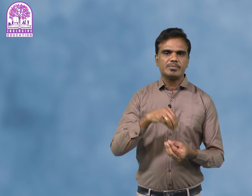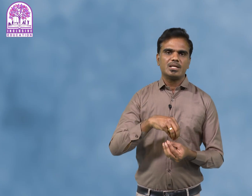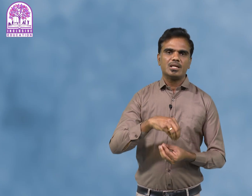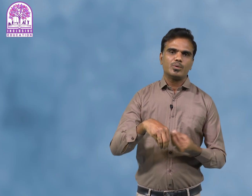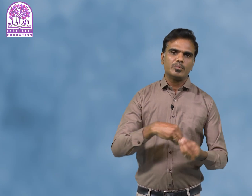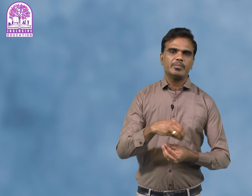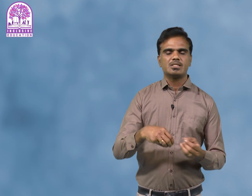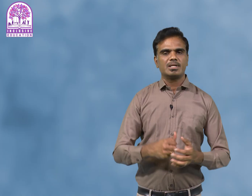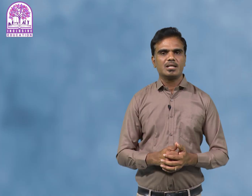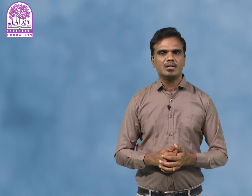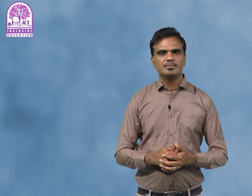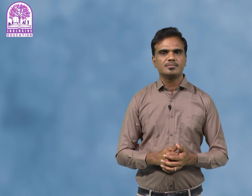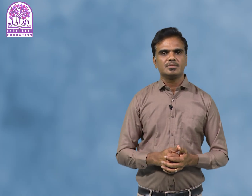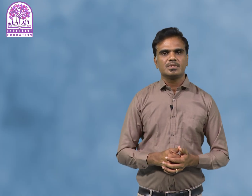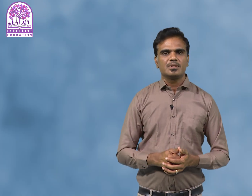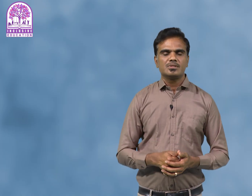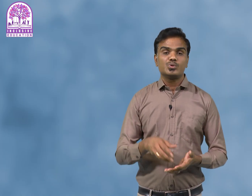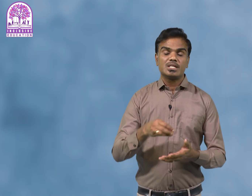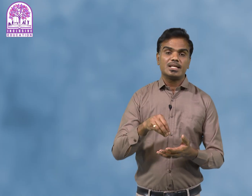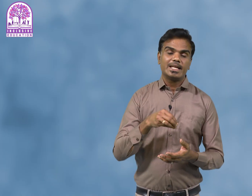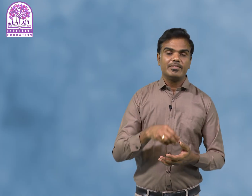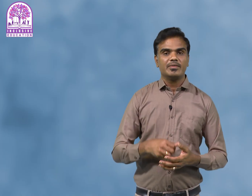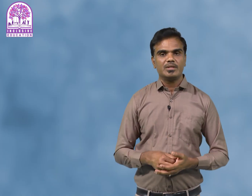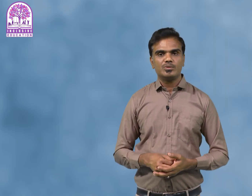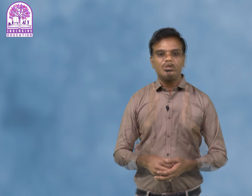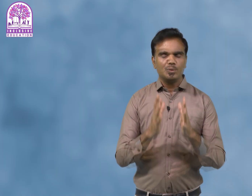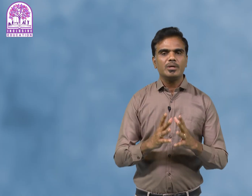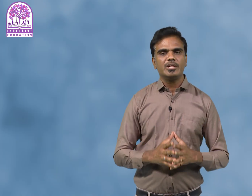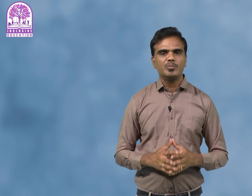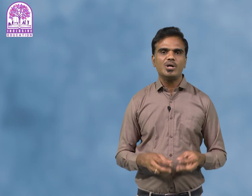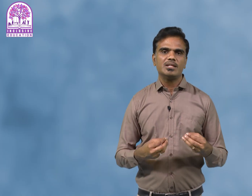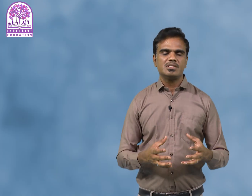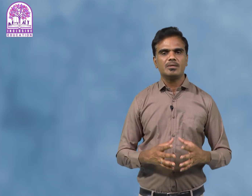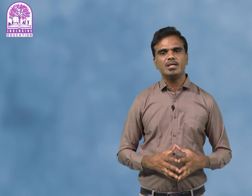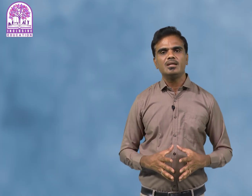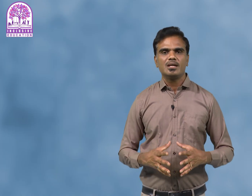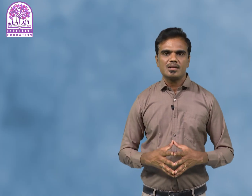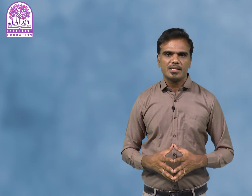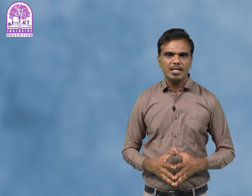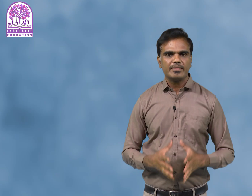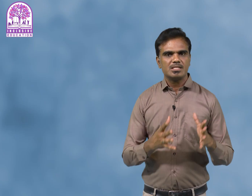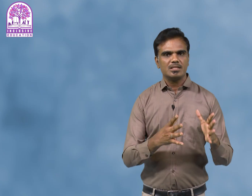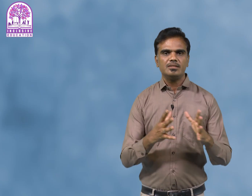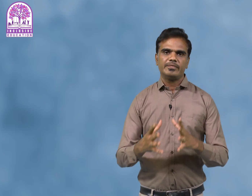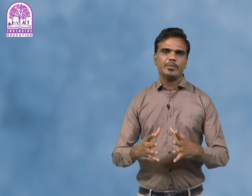பண்ணாங்க, குழம்போட மிக்ஸ் பண்ணாங்க. ஸோ சிக்கனு கிரேவியாக வேணும், லுக் எப்படி இருக்குமோ அதை வச்சு நம்ம சைன் லாங்குவேஜுங்கிறது ஃப்ரேம்